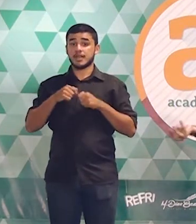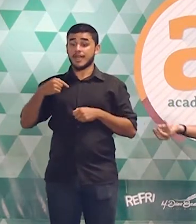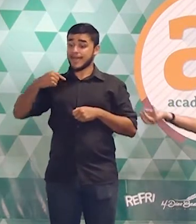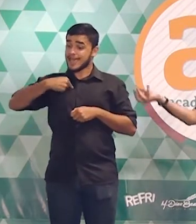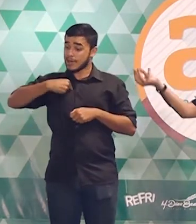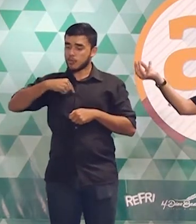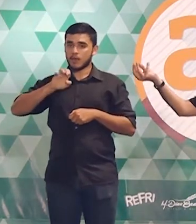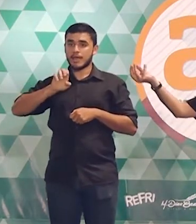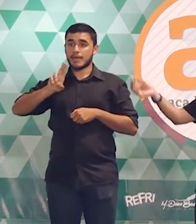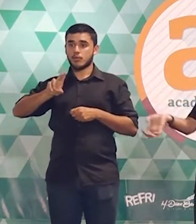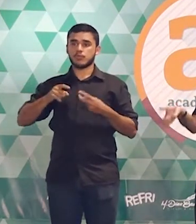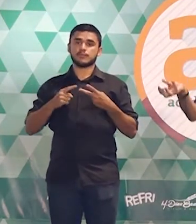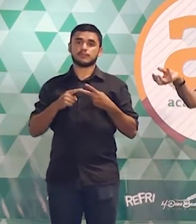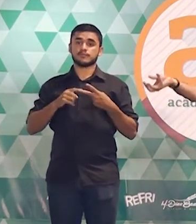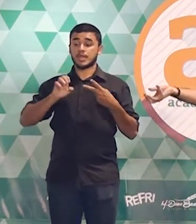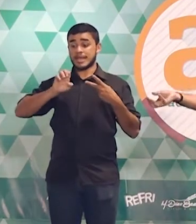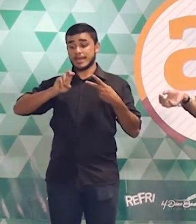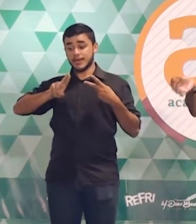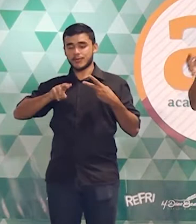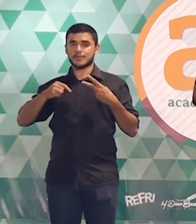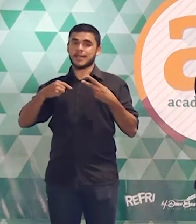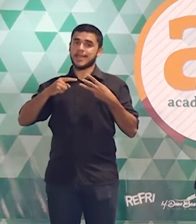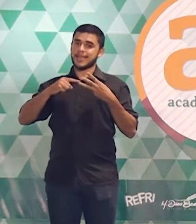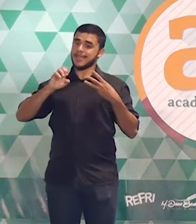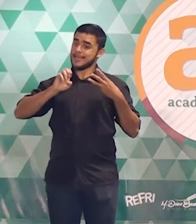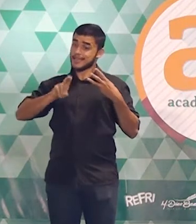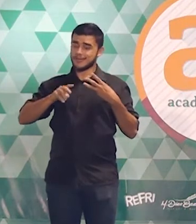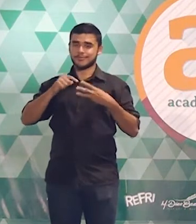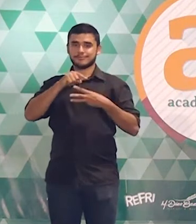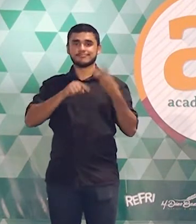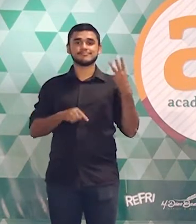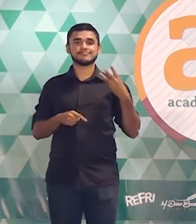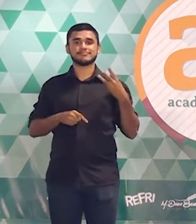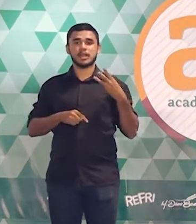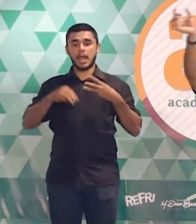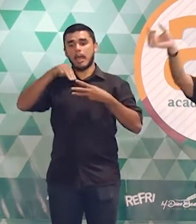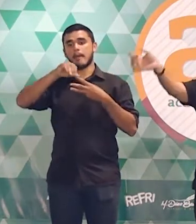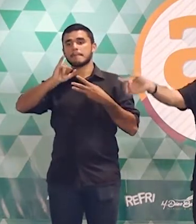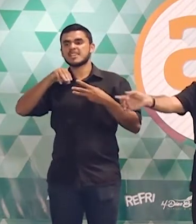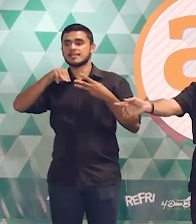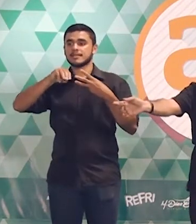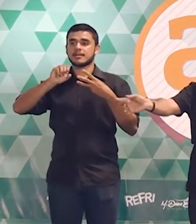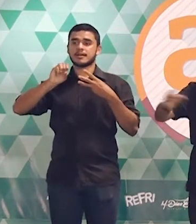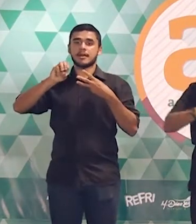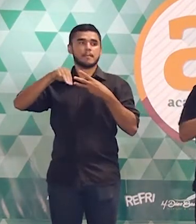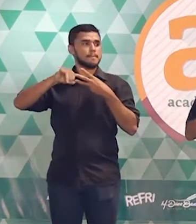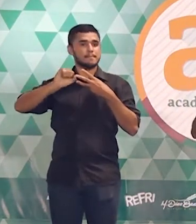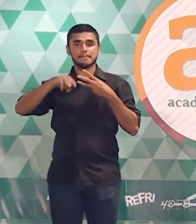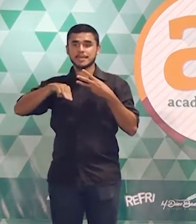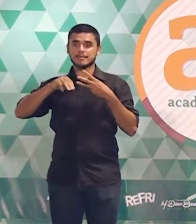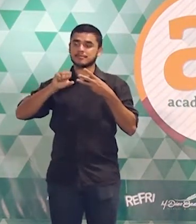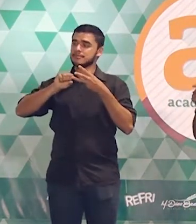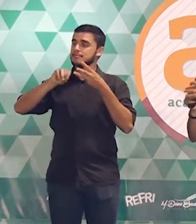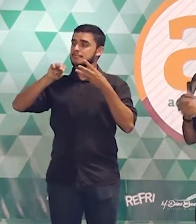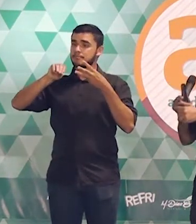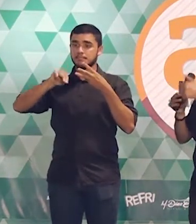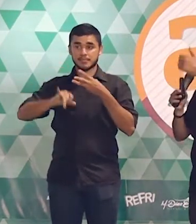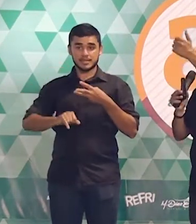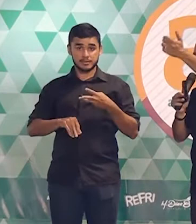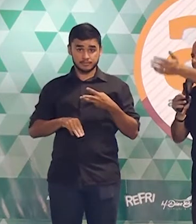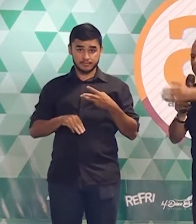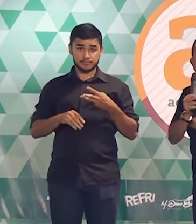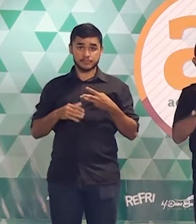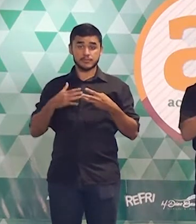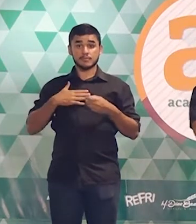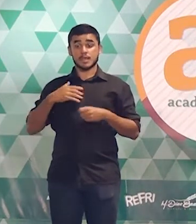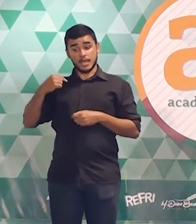para eu fazer. Eu uso eu, que é pronome pessoal do caso reto, e vai funcionar como sujeito. Então, para eu fazer,